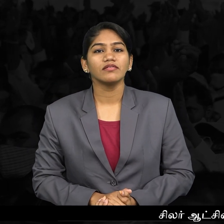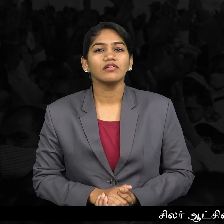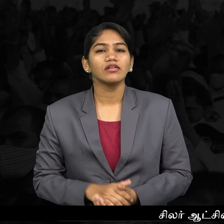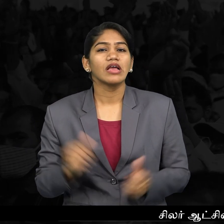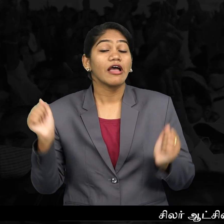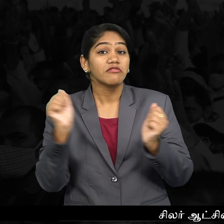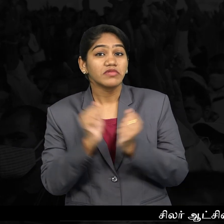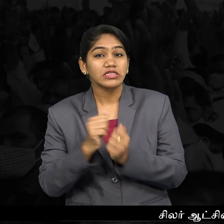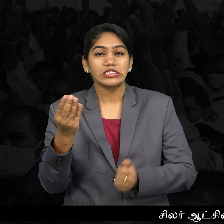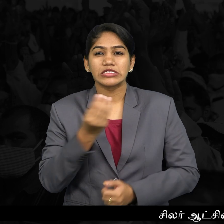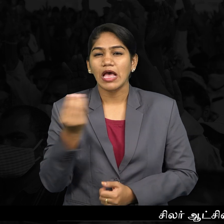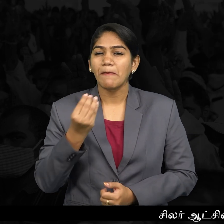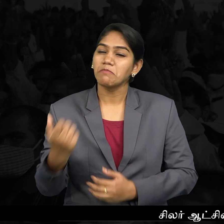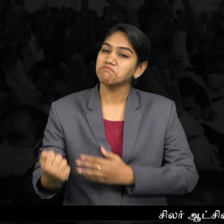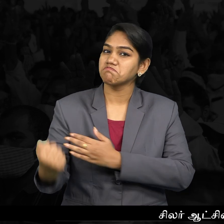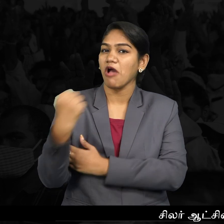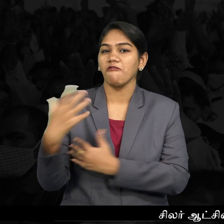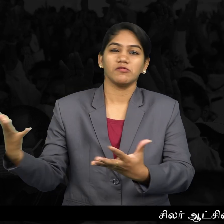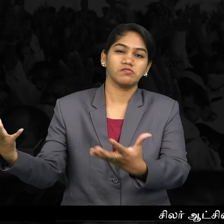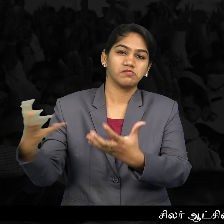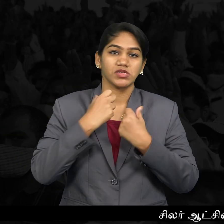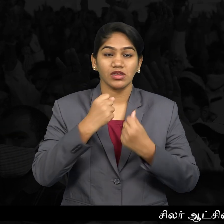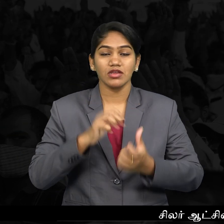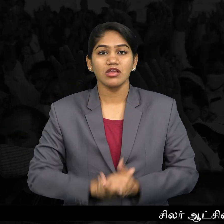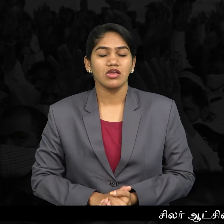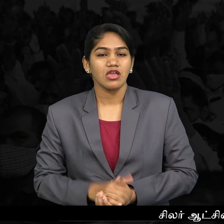சிலர் ஆட்சியை கைப்பற்றி